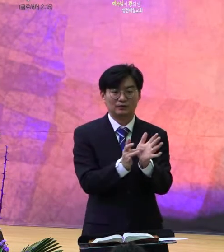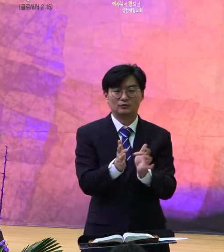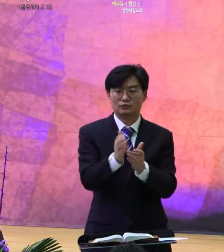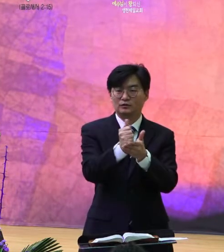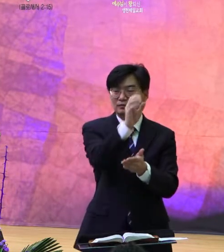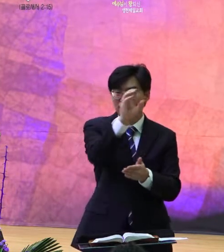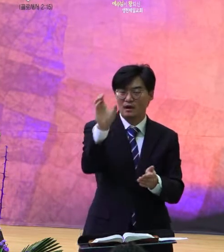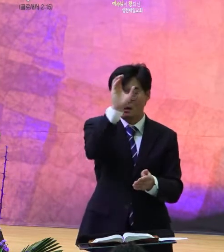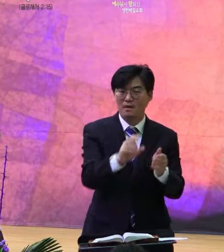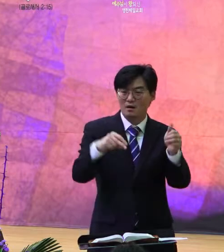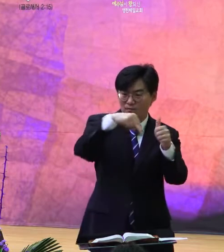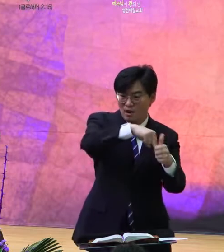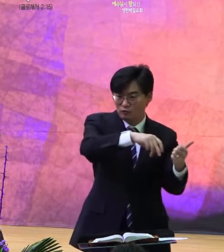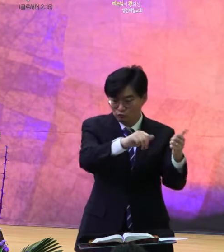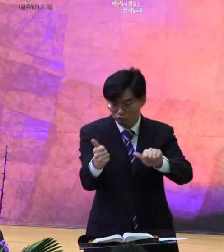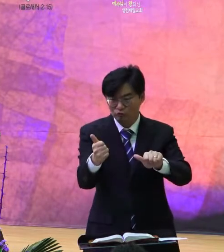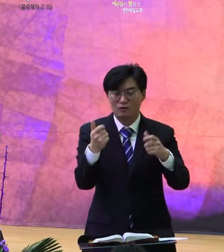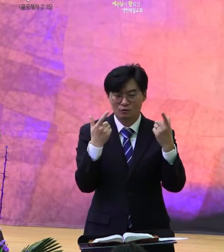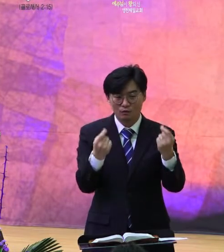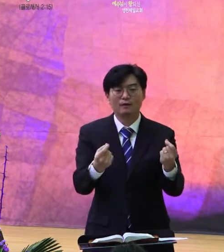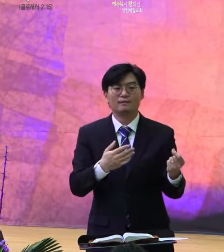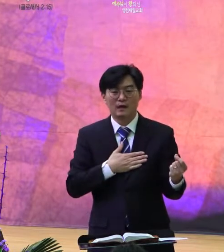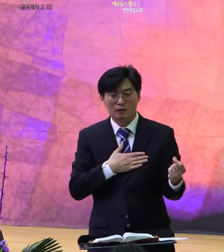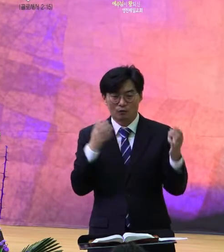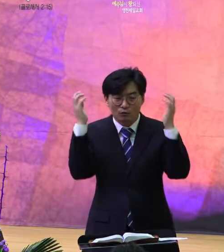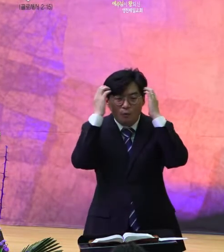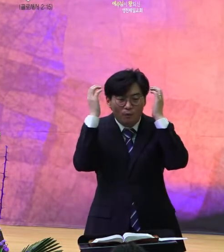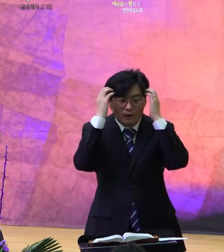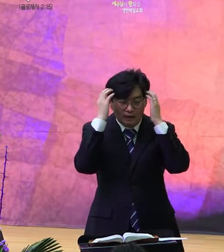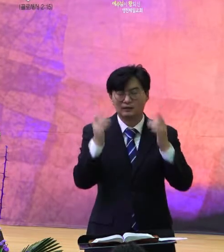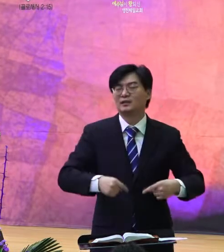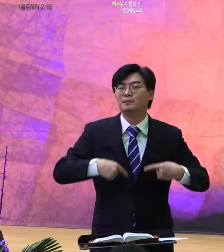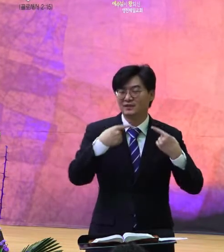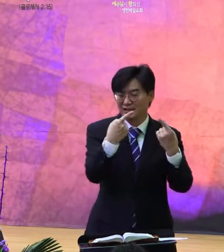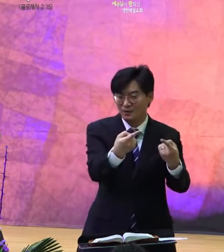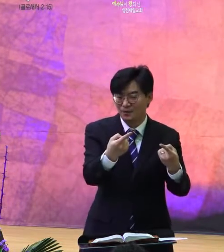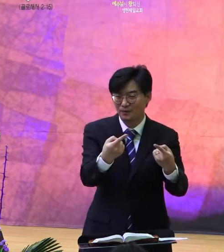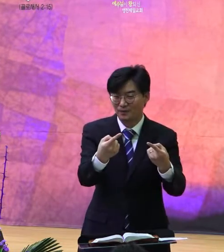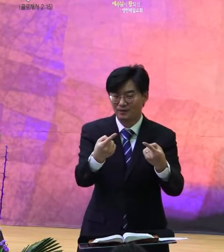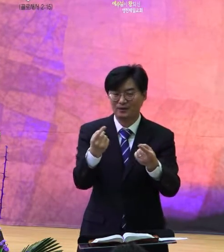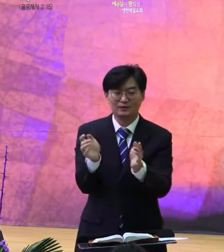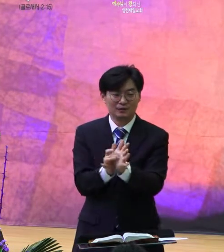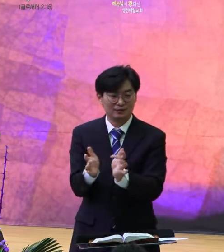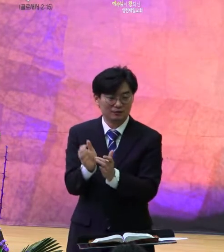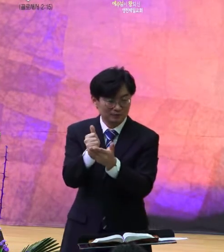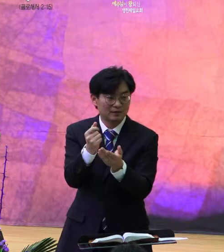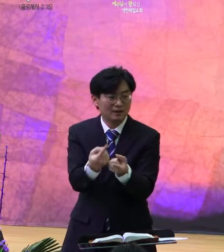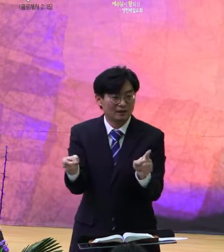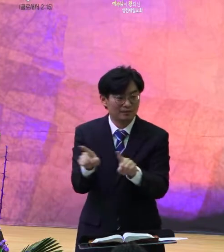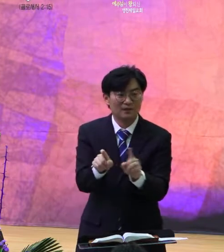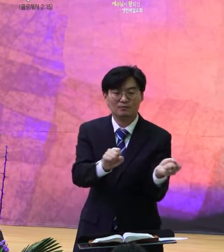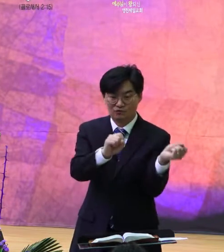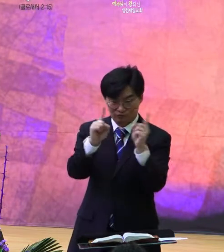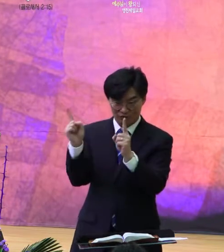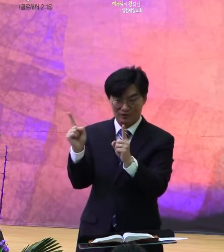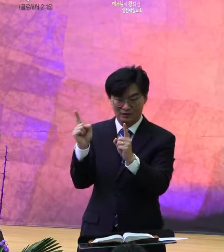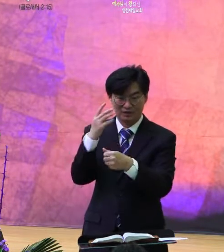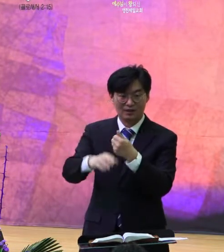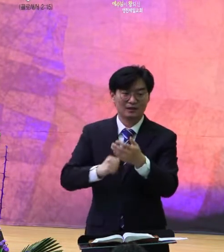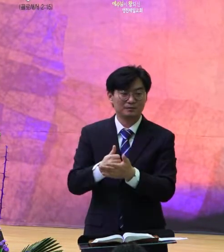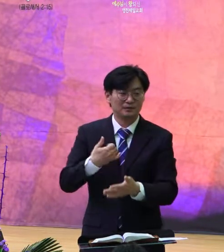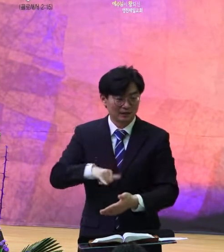사랑하는 여러분, 오늘 이 예배를 통해서 또 고난주간을 시작하면서 내 인생에서 다시 한번 고난의 길을 선택하고